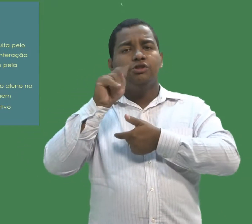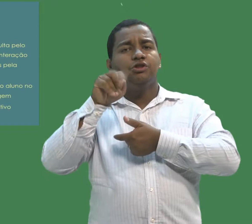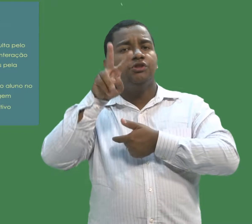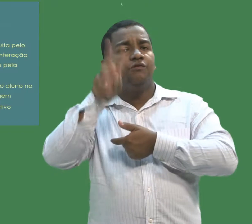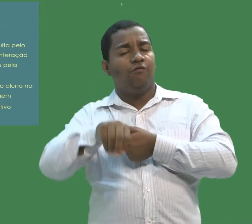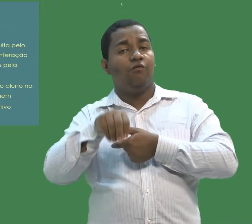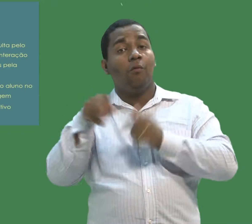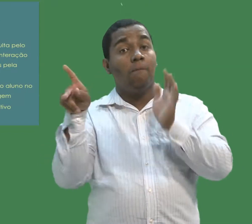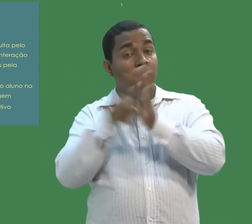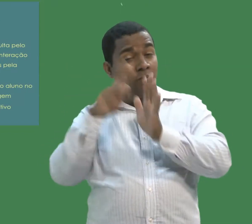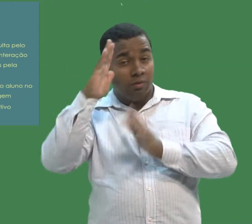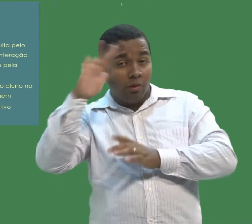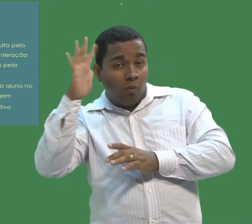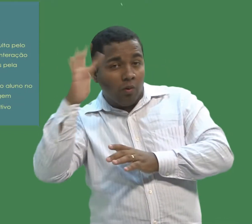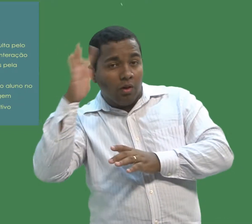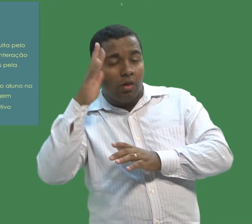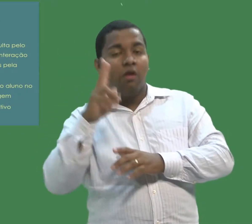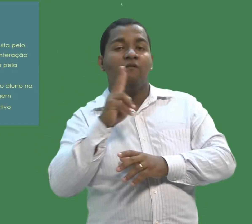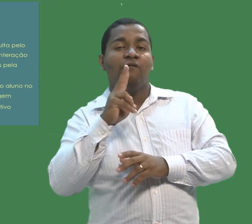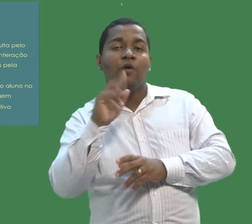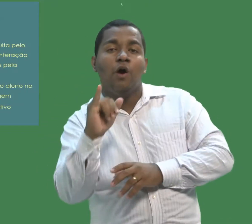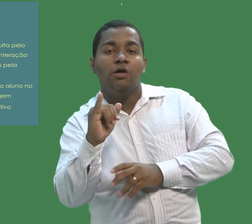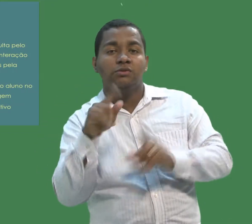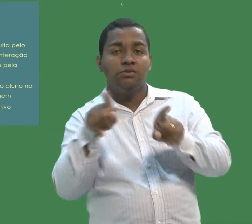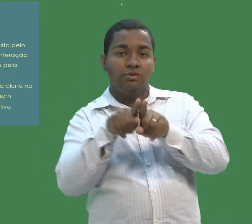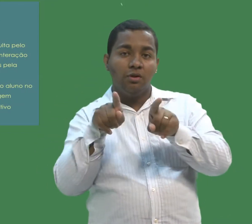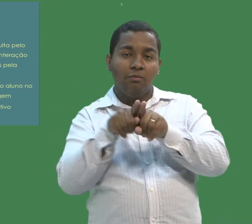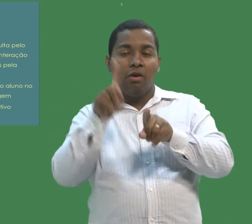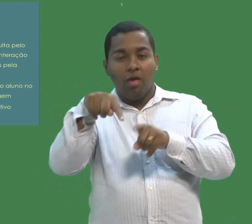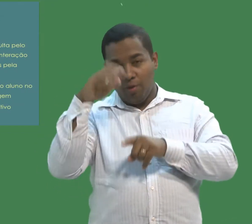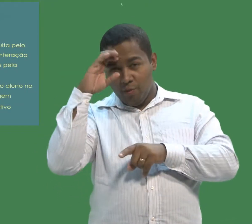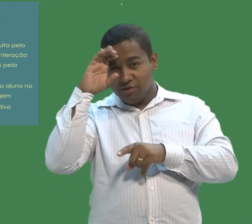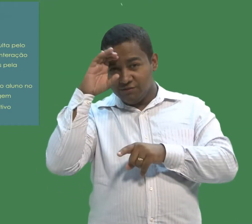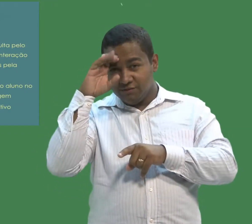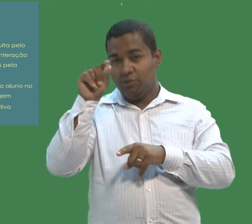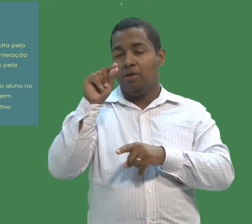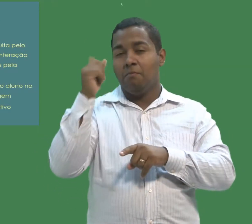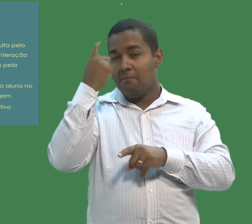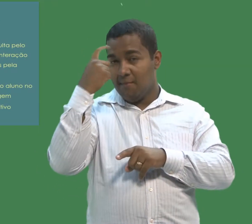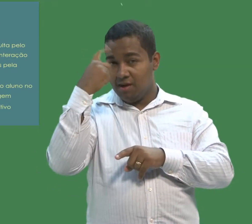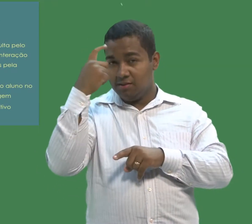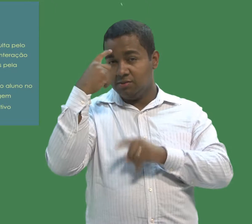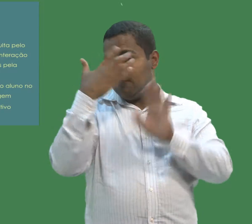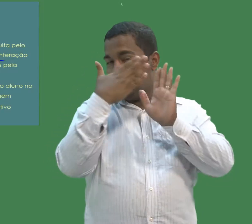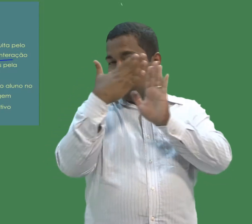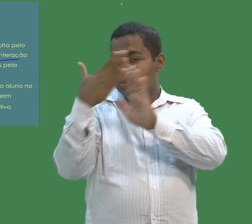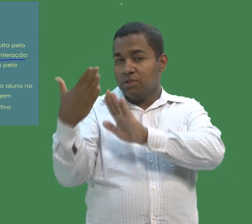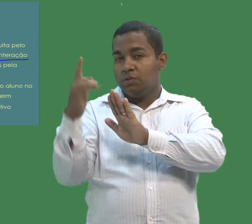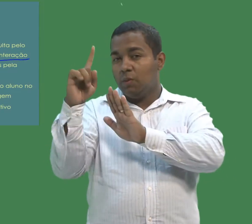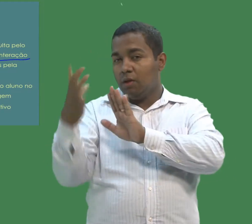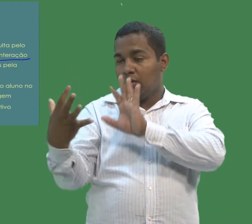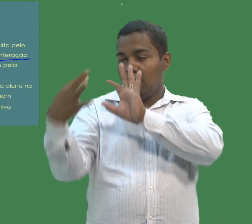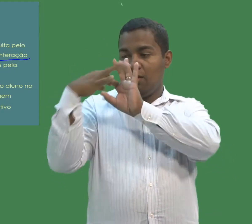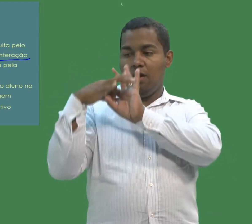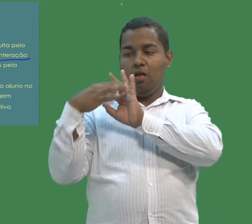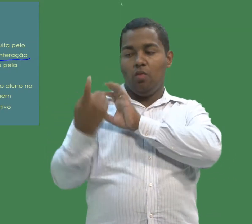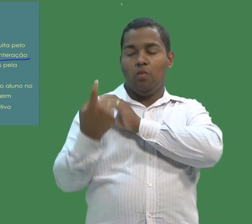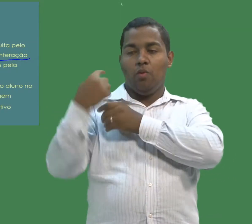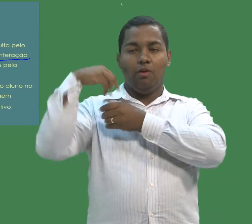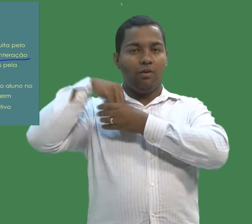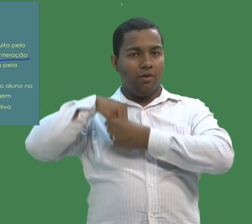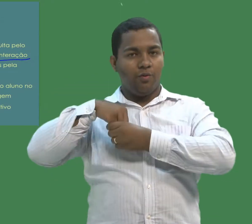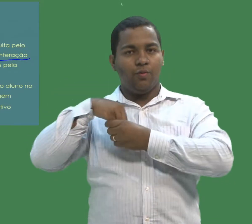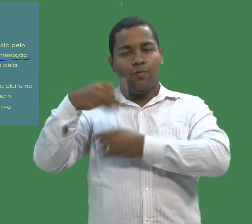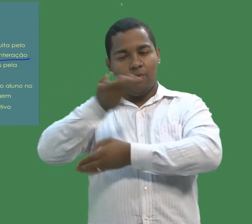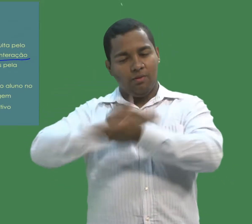sobre o cognitivismo, nós vamos pensar o seguinte, que a questão do processo ela está ligada ao interior da interação